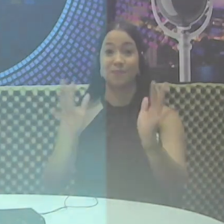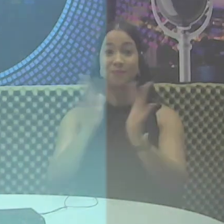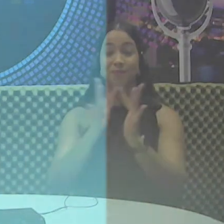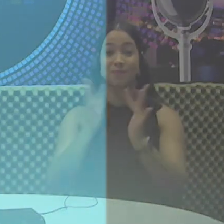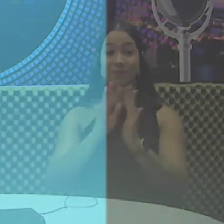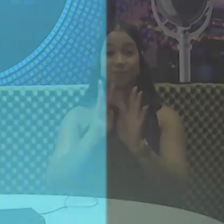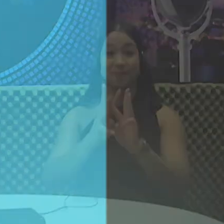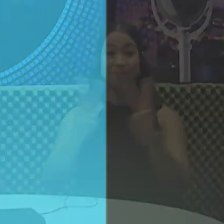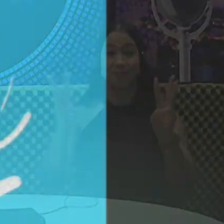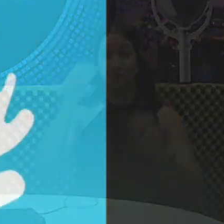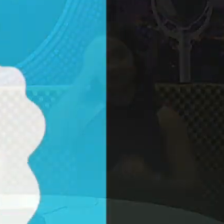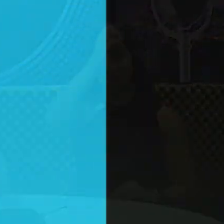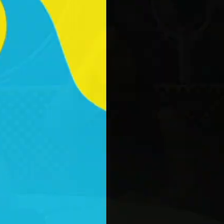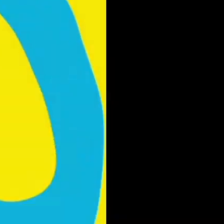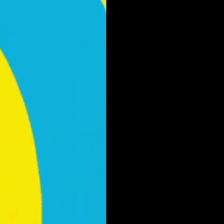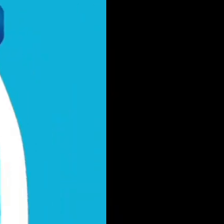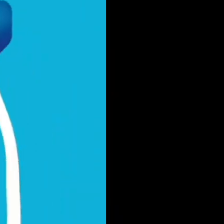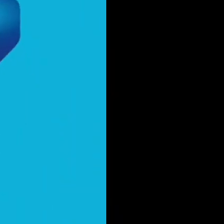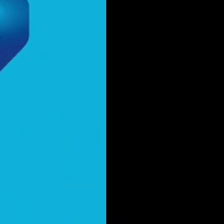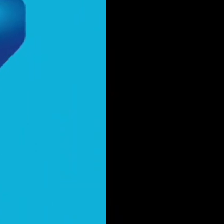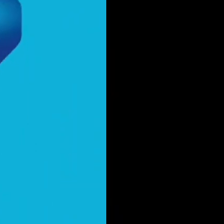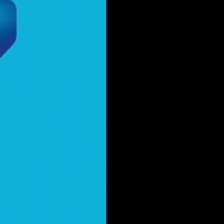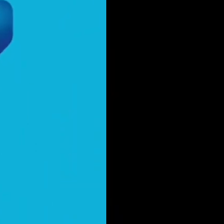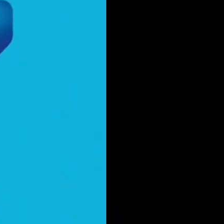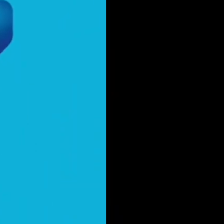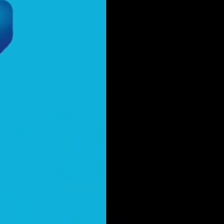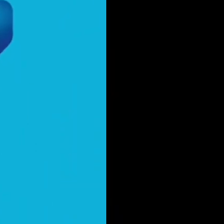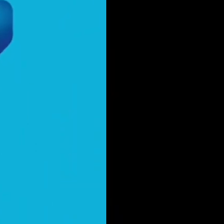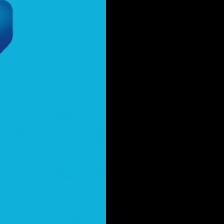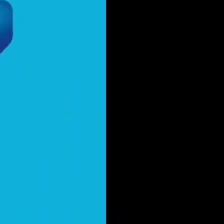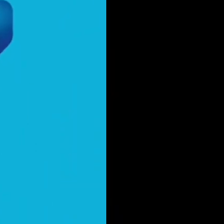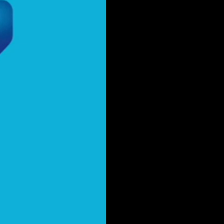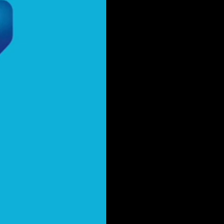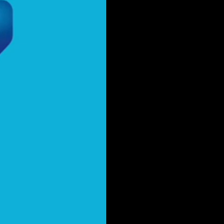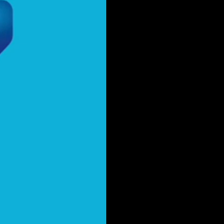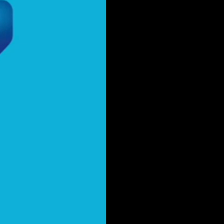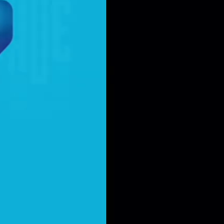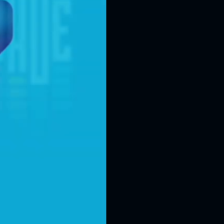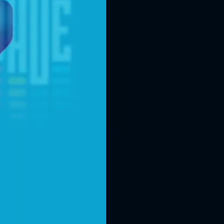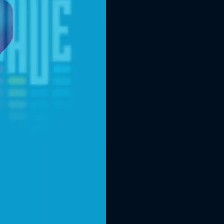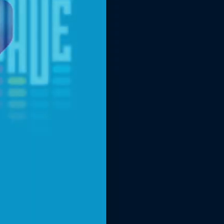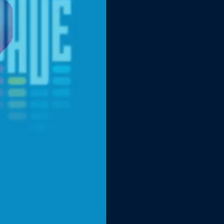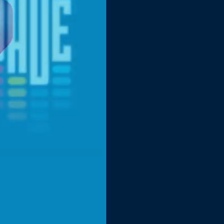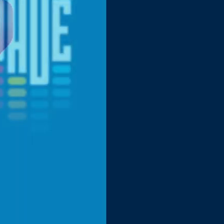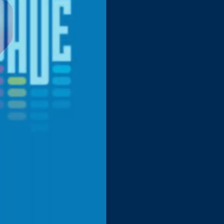Continue conosco no portal da Prefeitura e nas redes sociais.